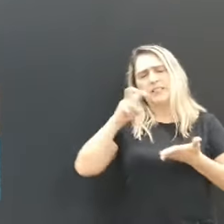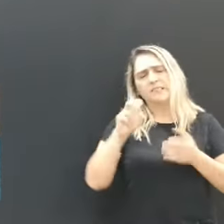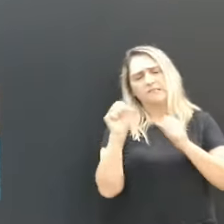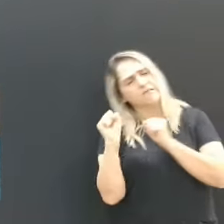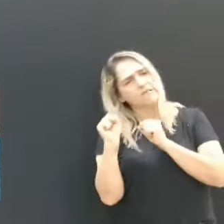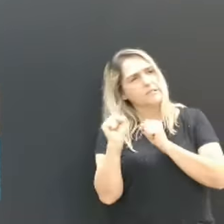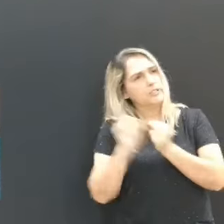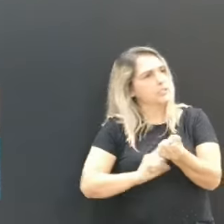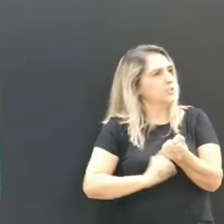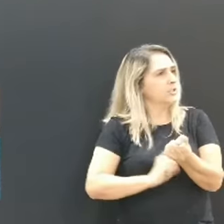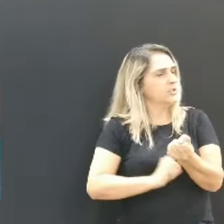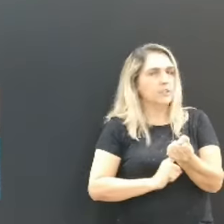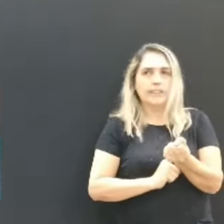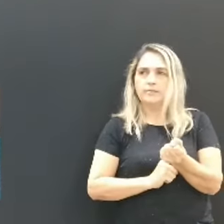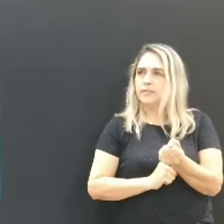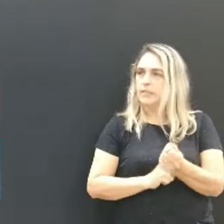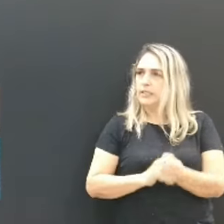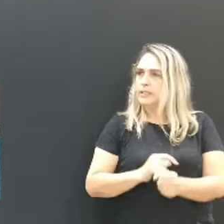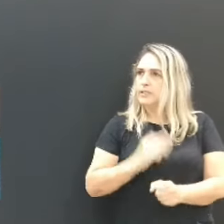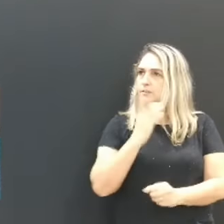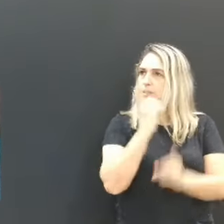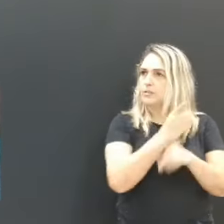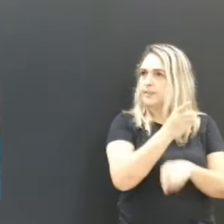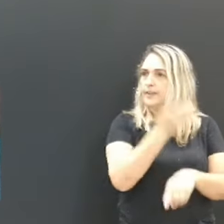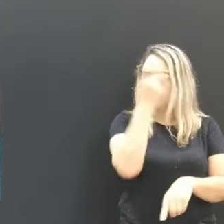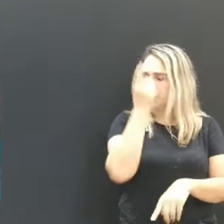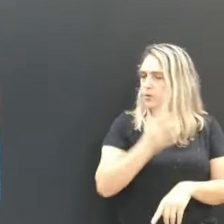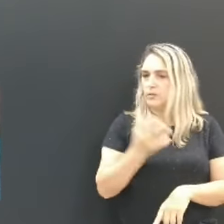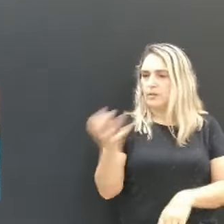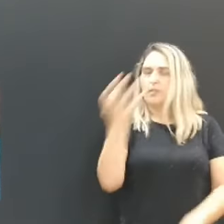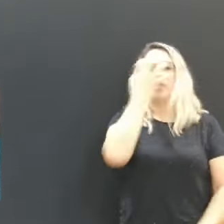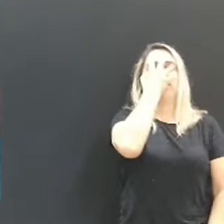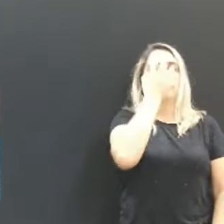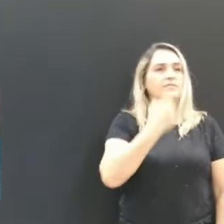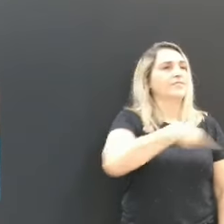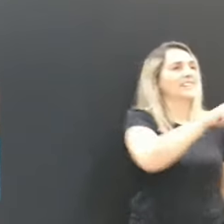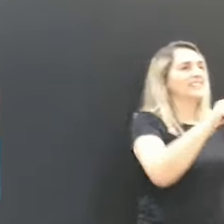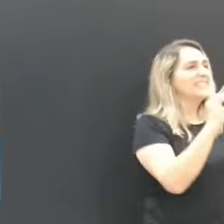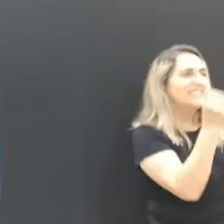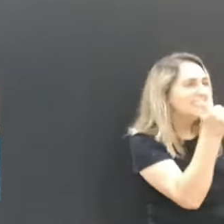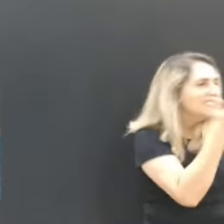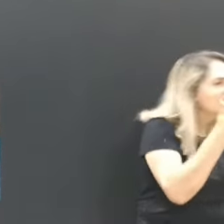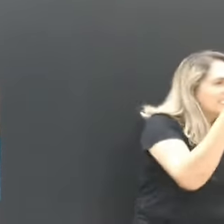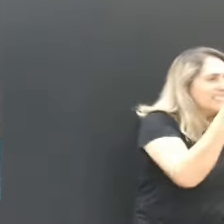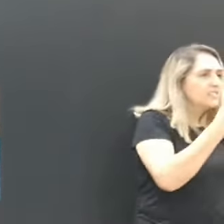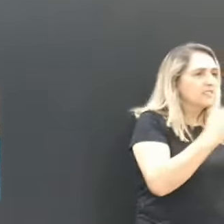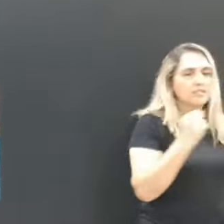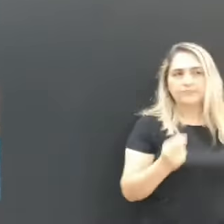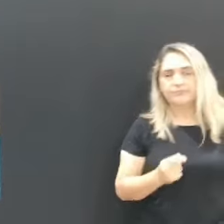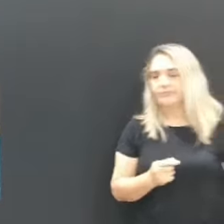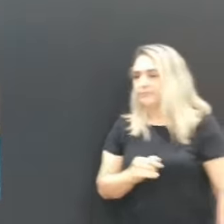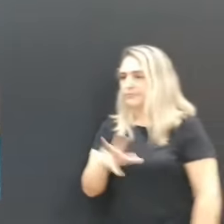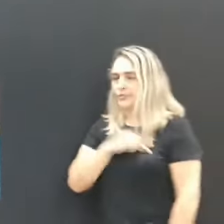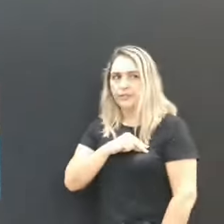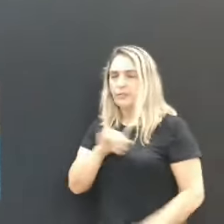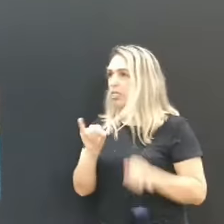e é como se nós usássemos máscaras, nós fingirmos o tempo todo estarmos bem. Então eu coloco uma máscara, saio, disfarço,